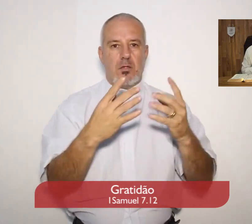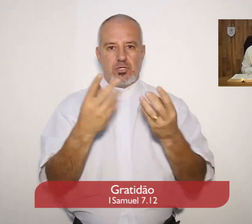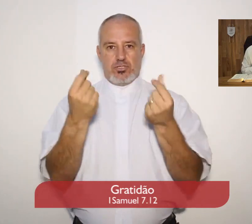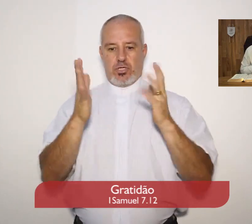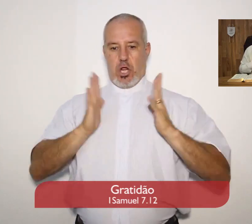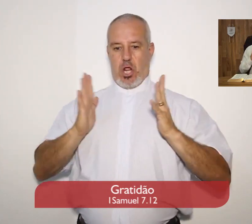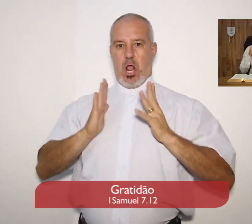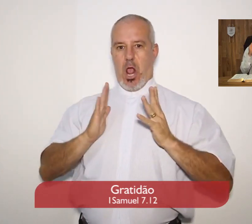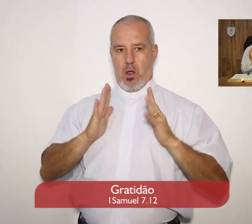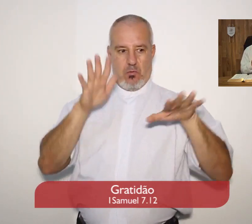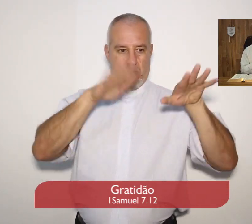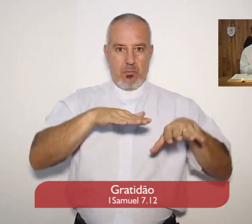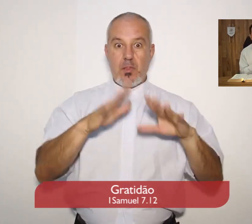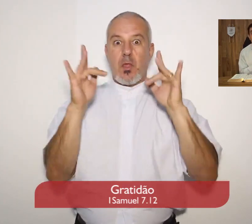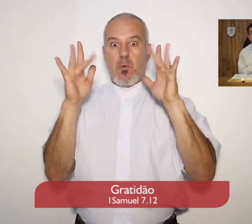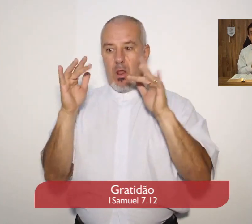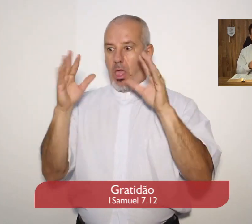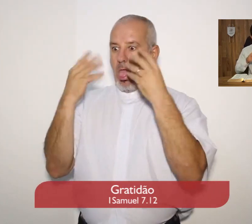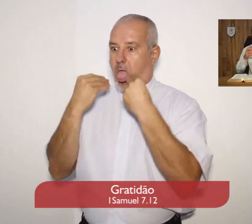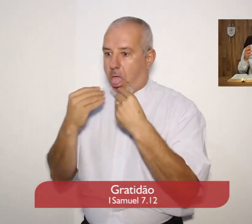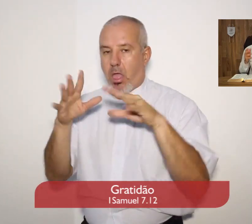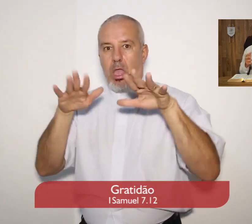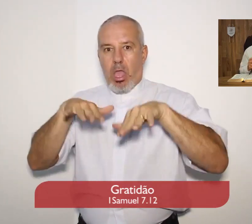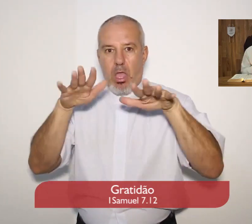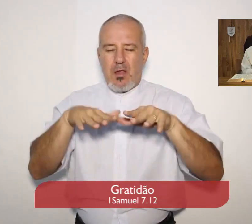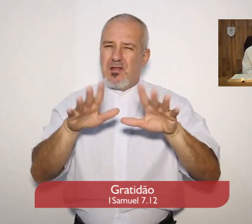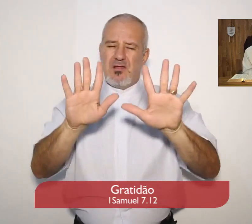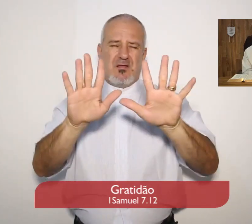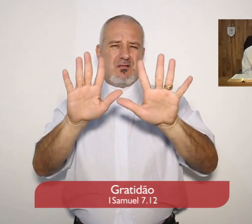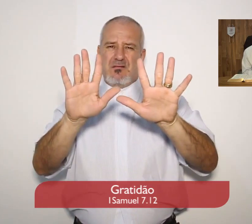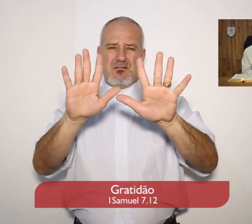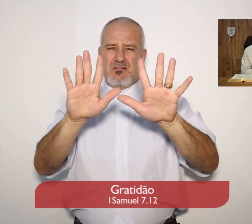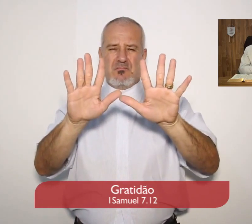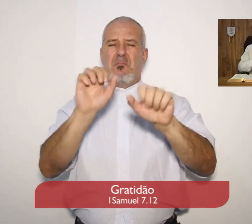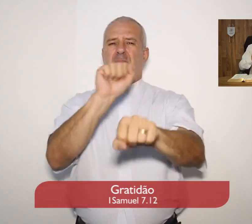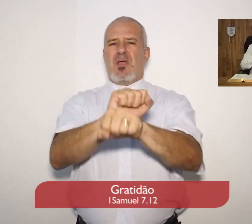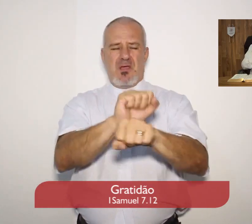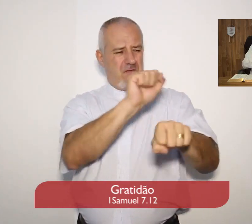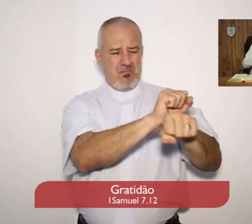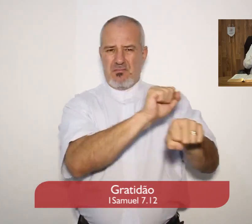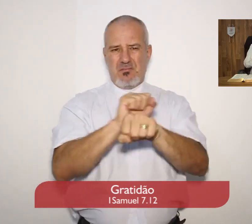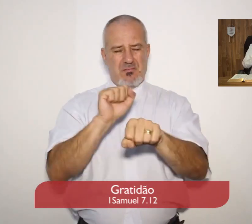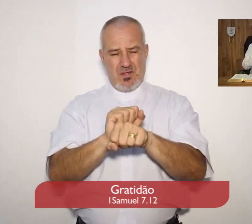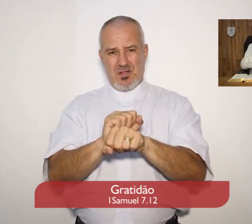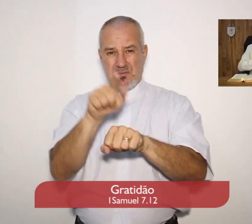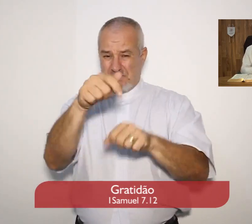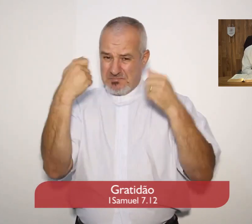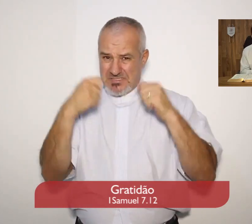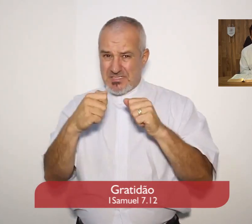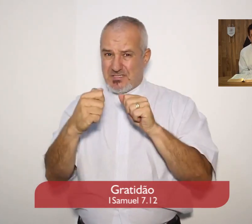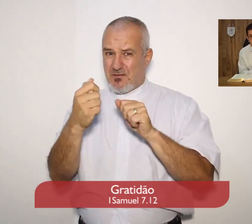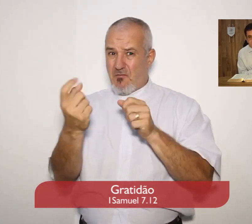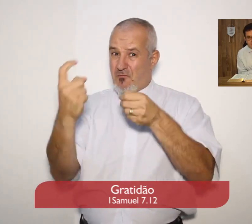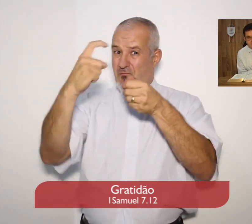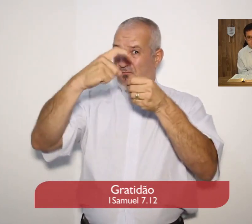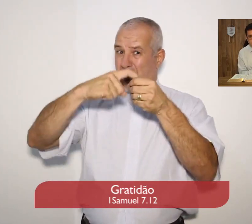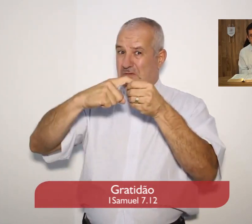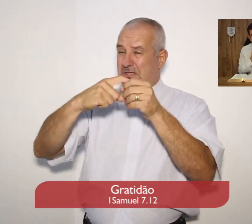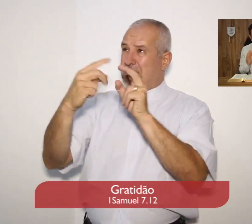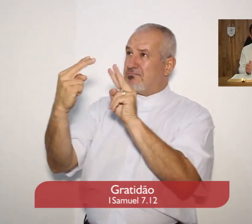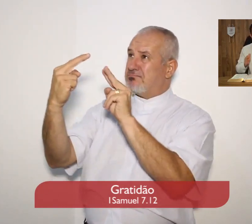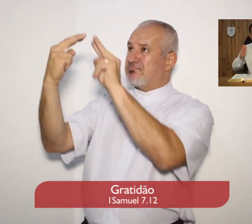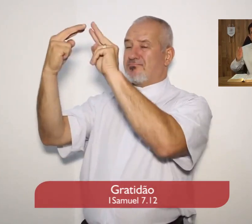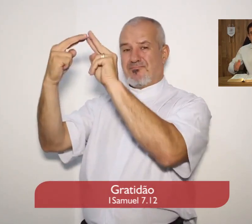seus carros, os seus cargos. Muitos querem reconhecimento, mas eu quero dizer para você neste